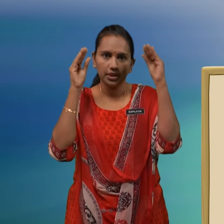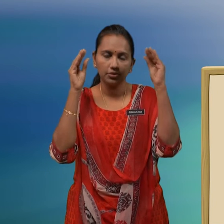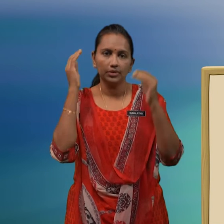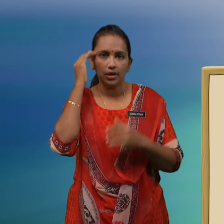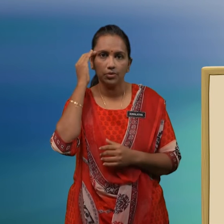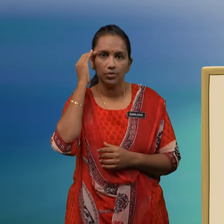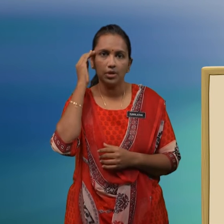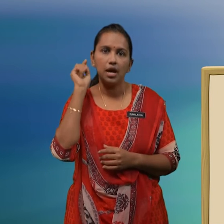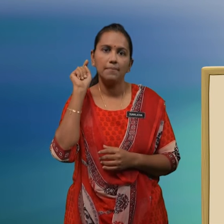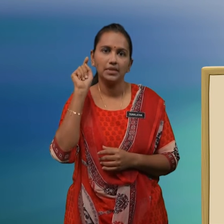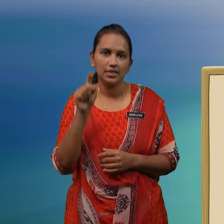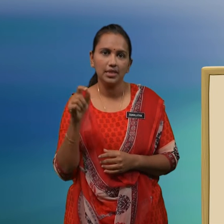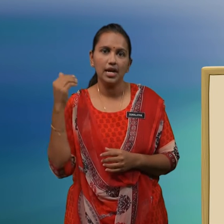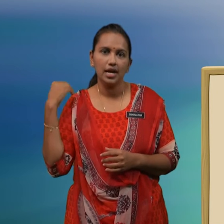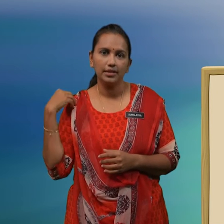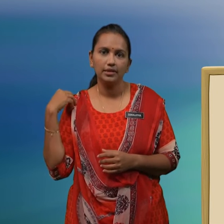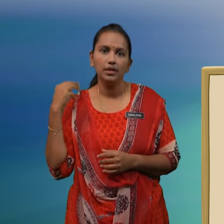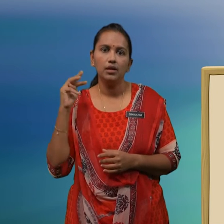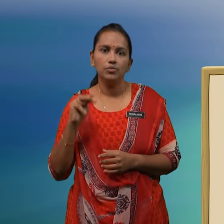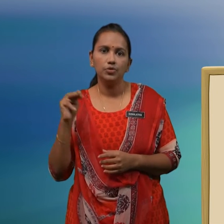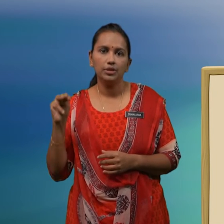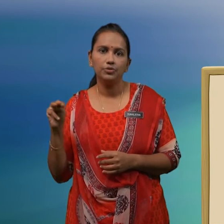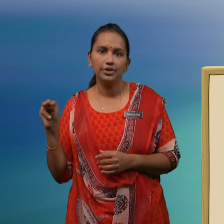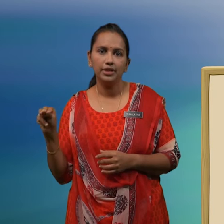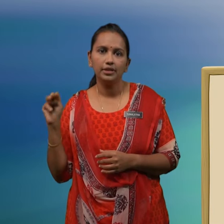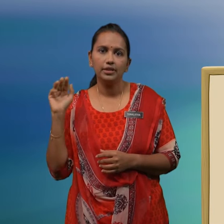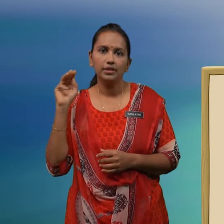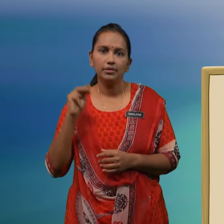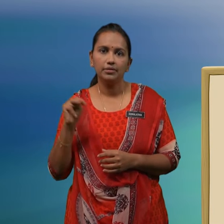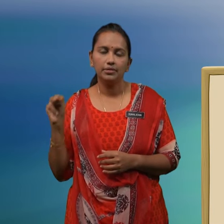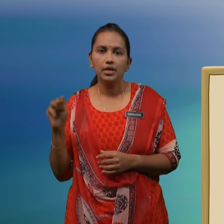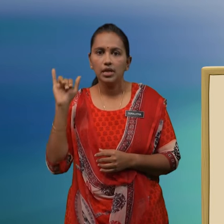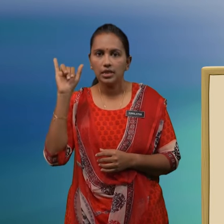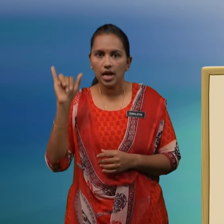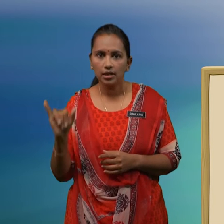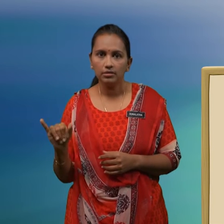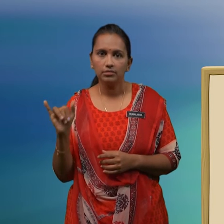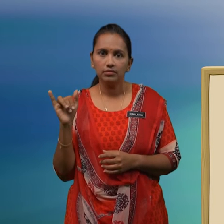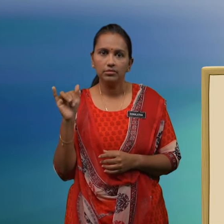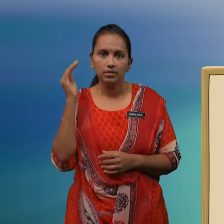Cikgu tahu mesti ada murid-murid yang